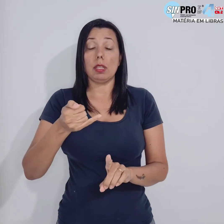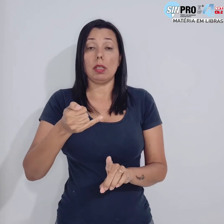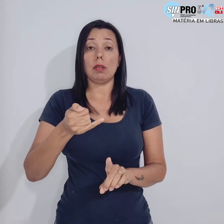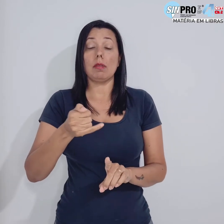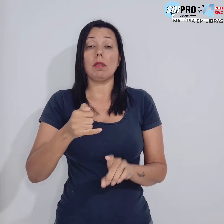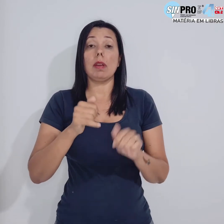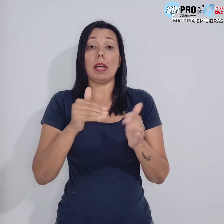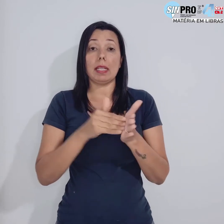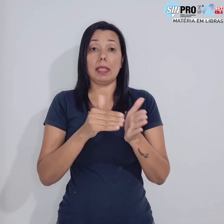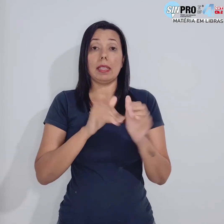detectados